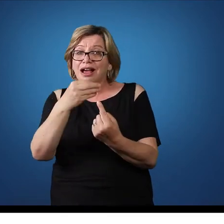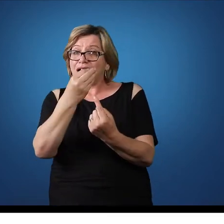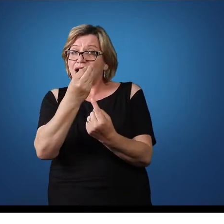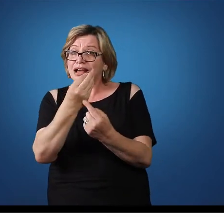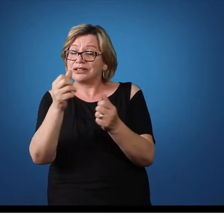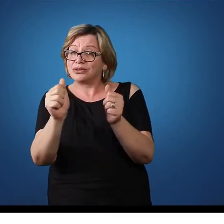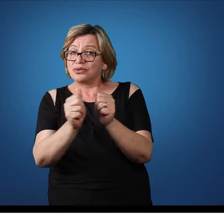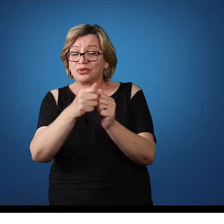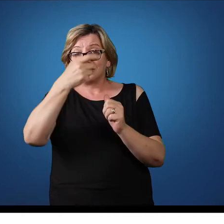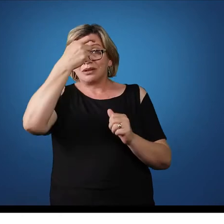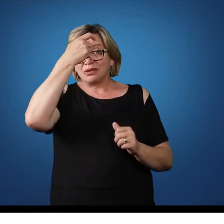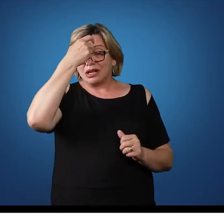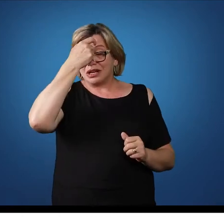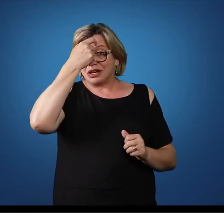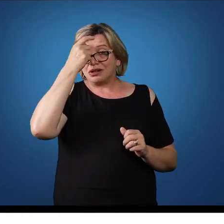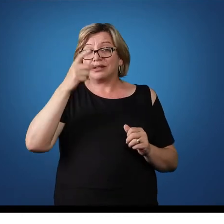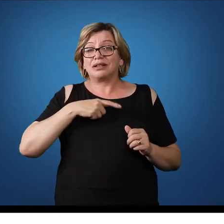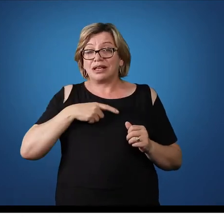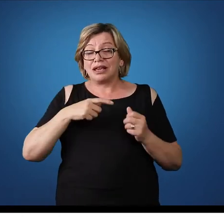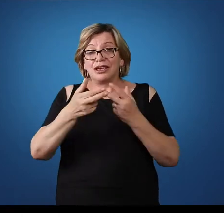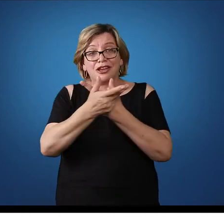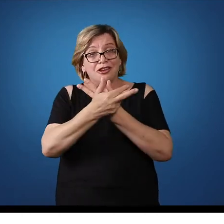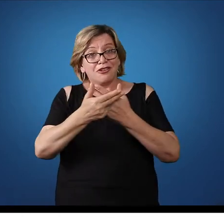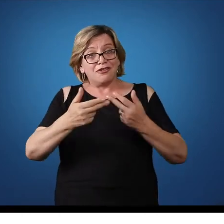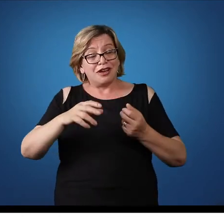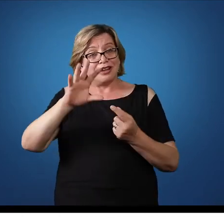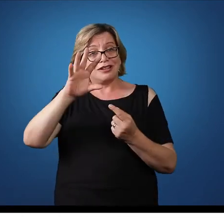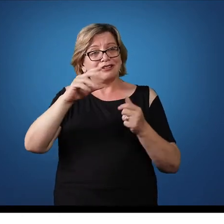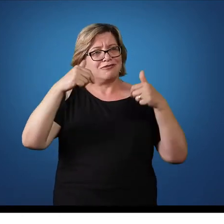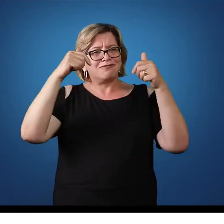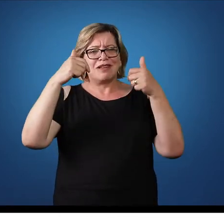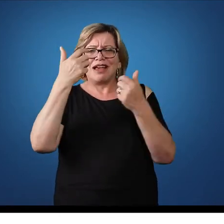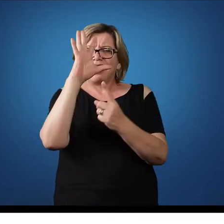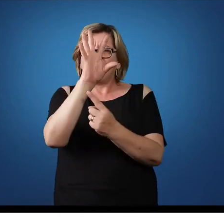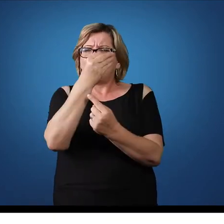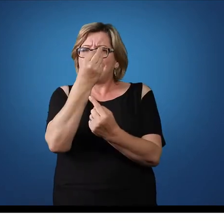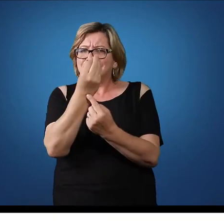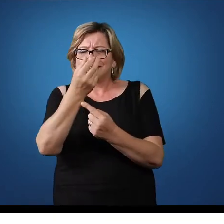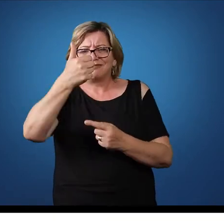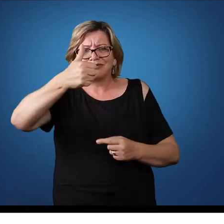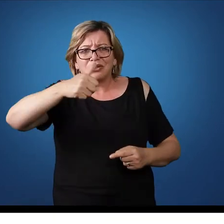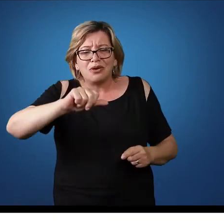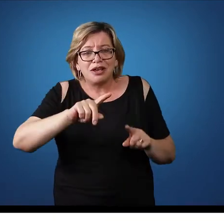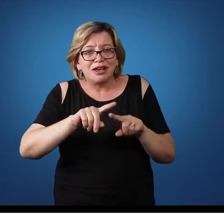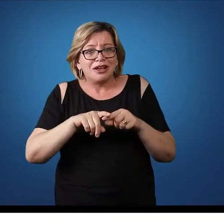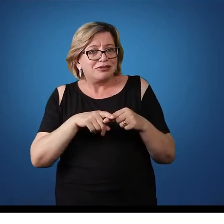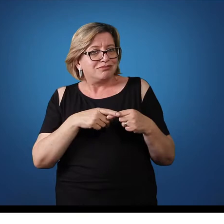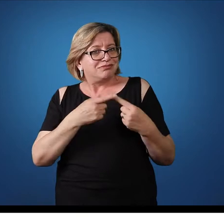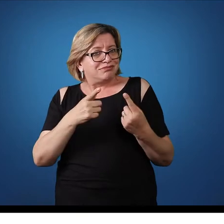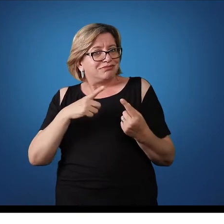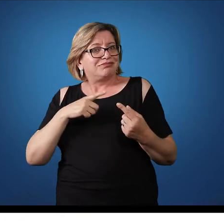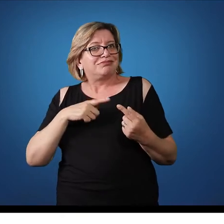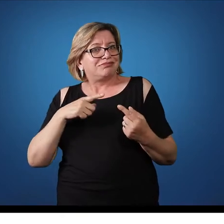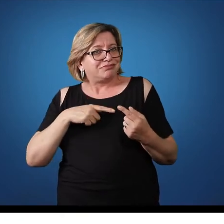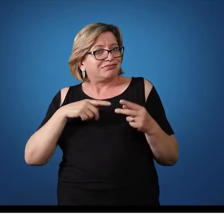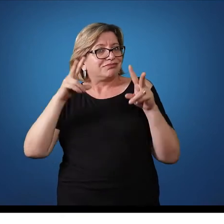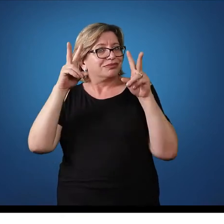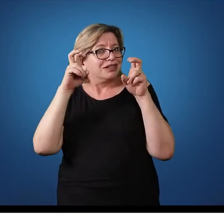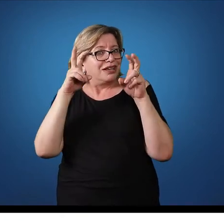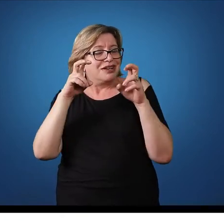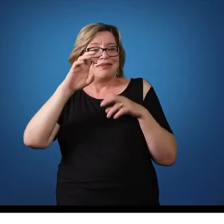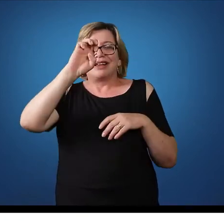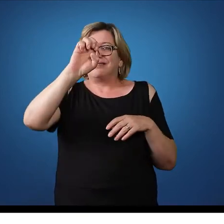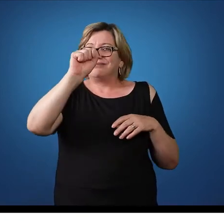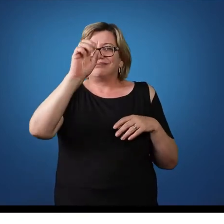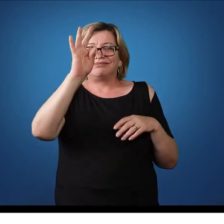certamente inúmeras obras de arte que têm um conteúdo moral negativo ou reprovável e que, no entanto, têm um conteúdo estético, um